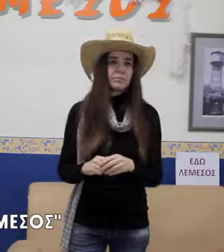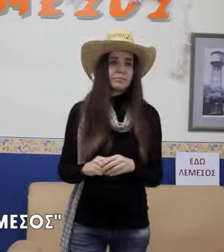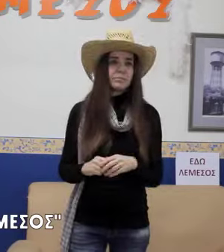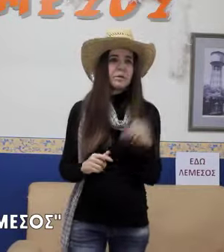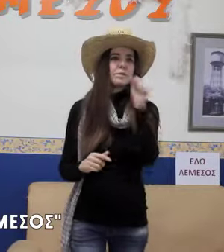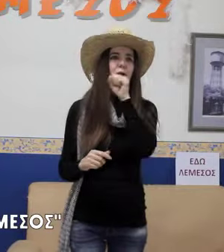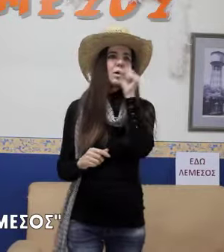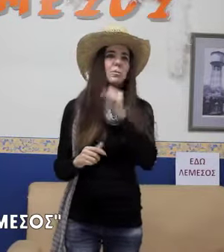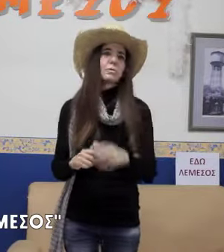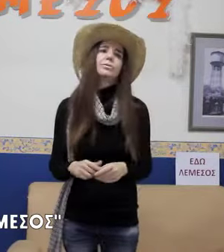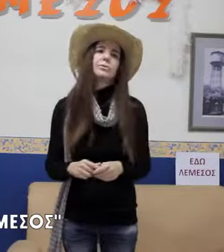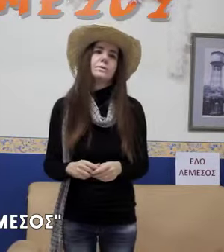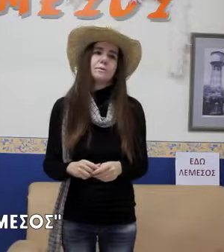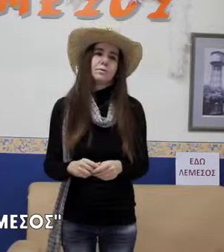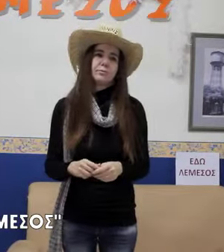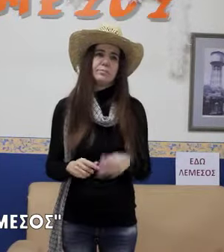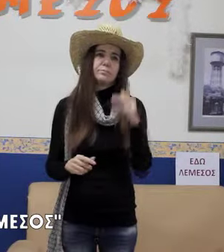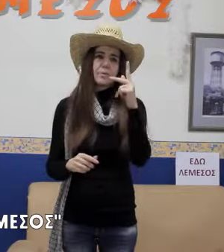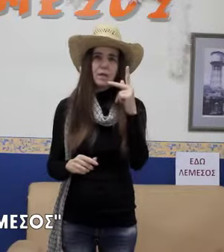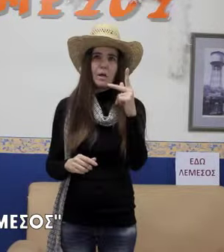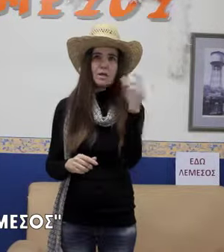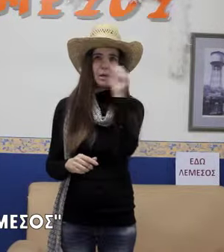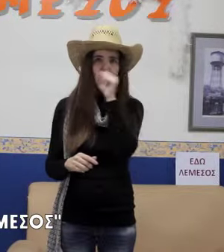Τραγουδούν οι Κανταδόροι της Εδών,